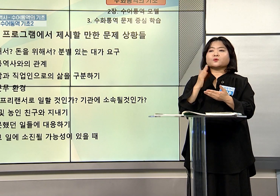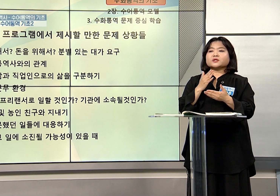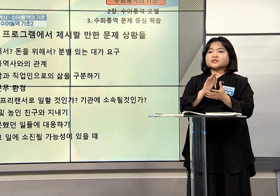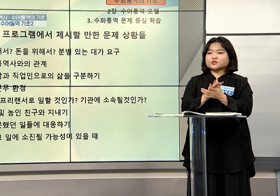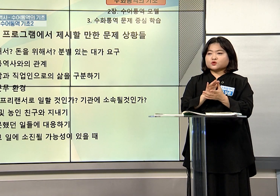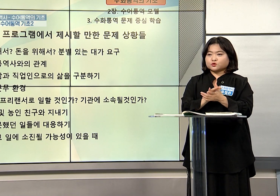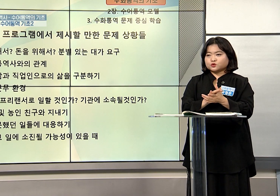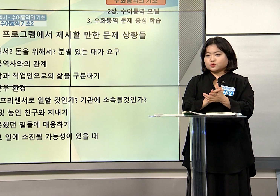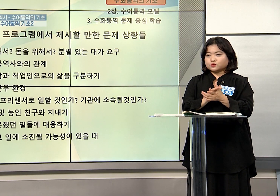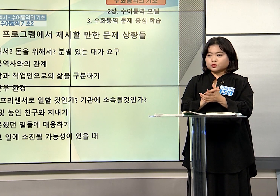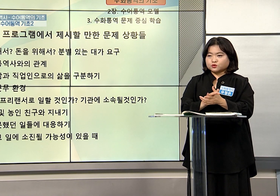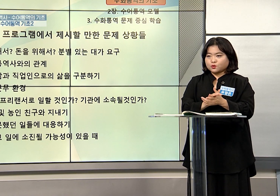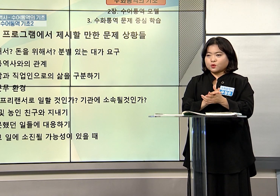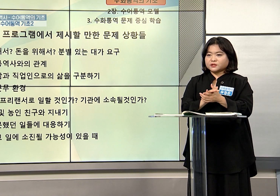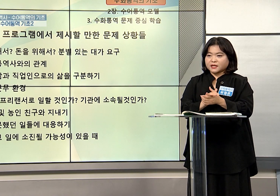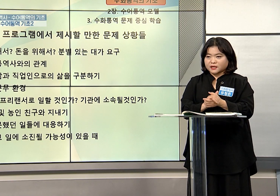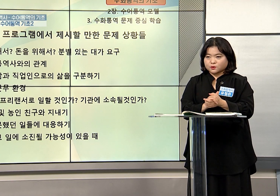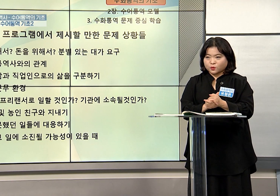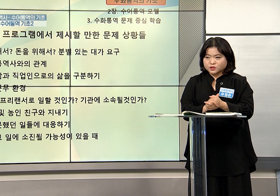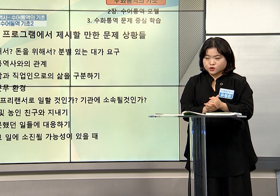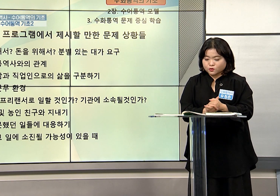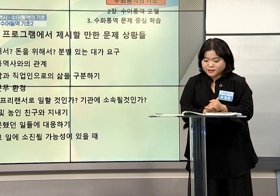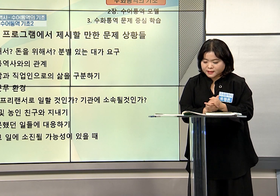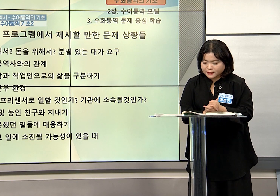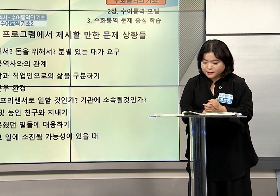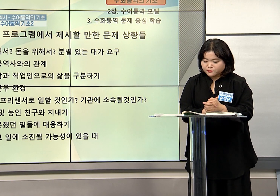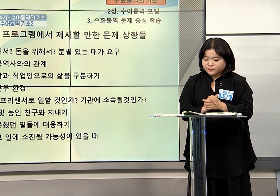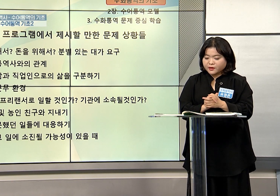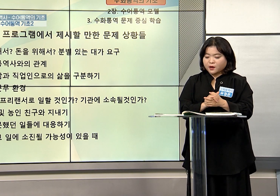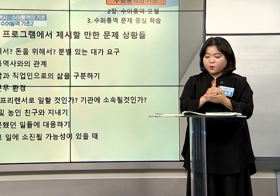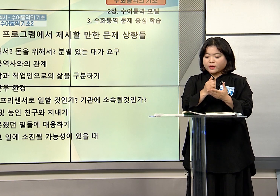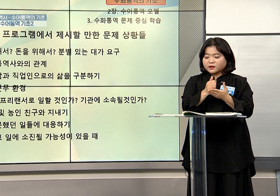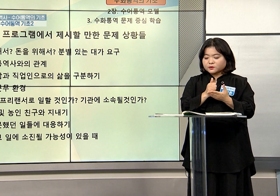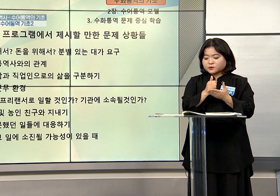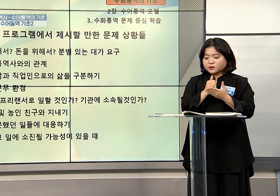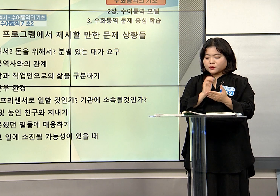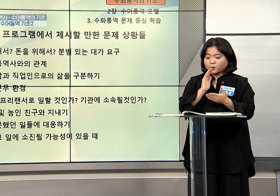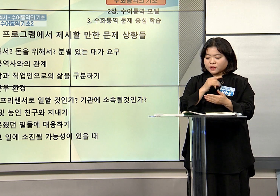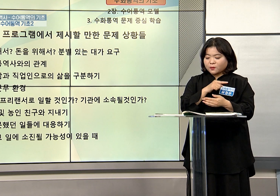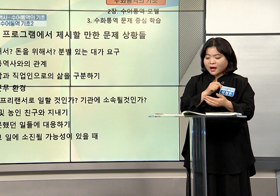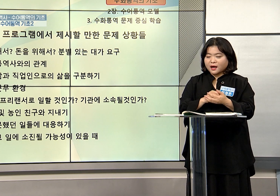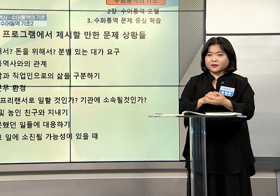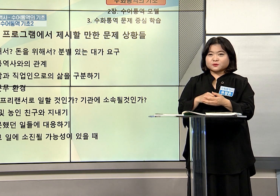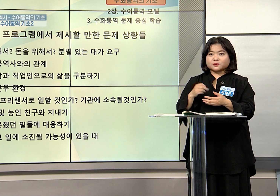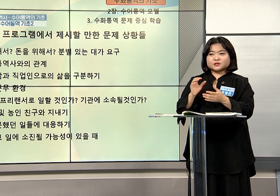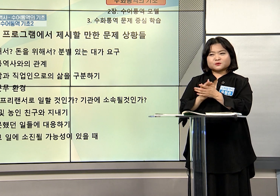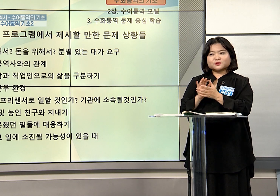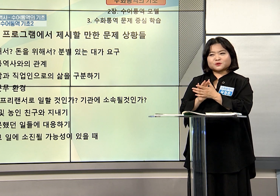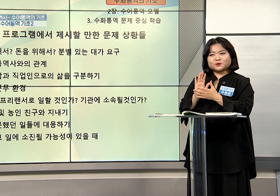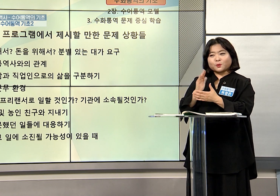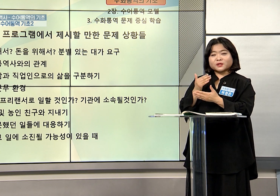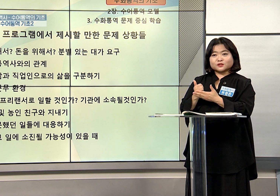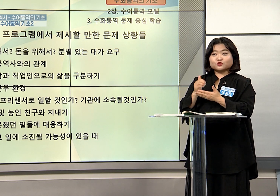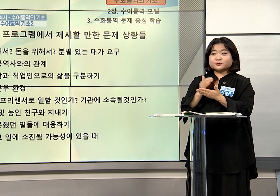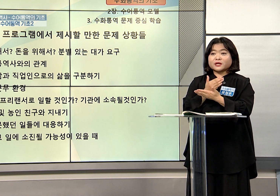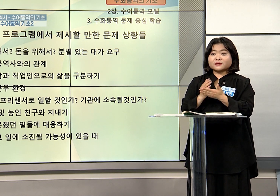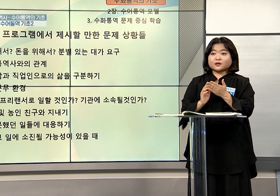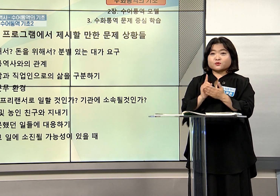농인 친구로 지내기, 농인 친구와 지내기. 네, 고객으로서의 농인과 또 친구로서의 농인을 구분해야 된다